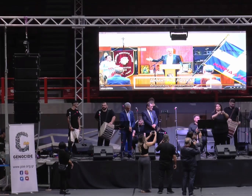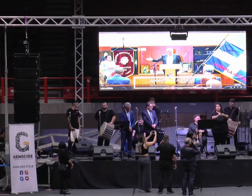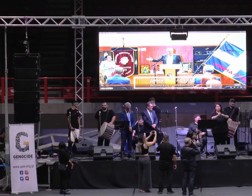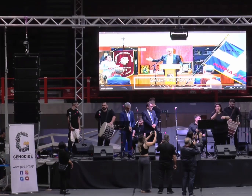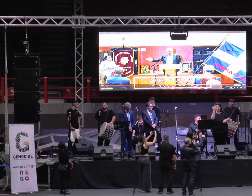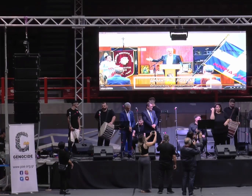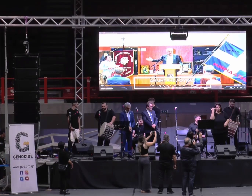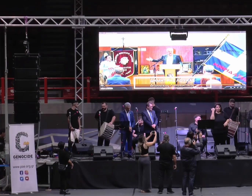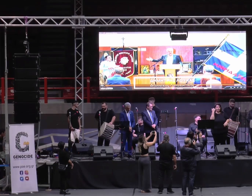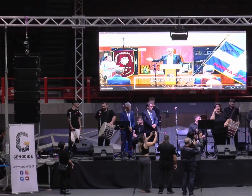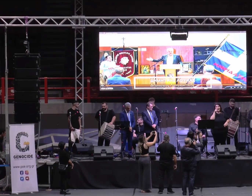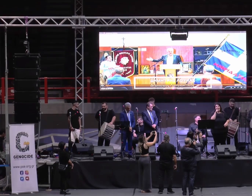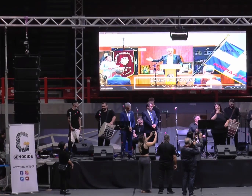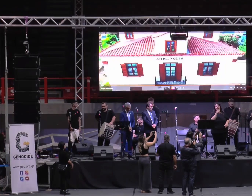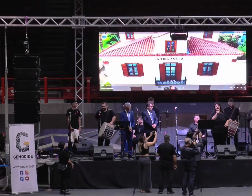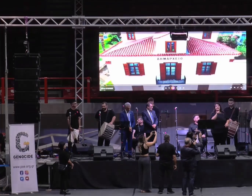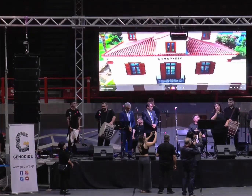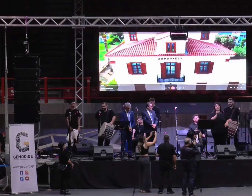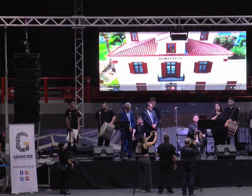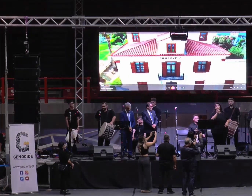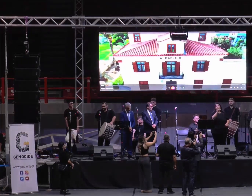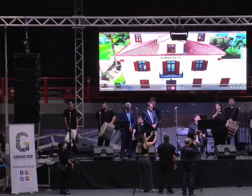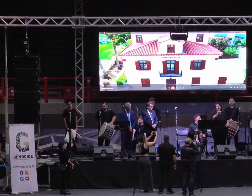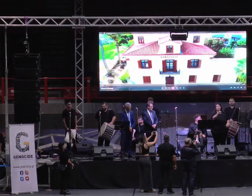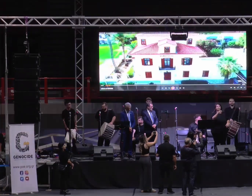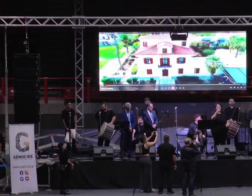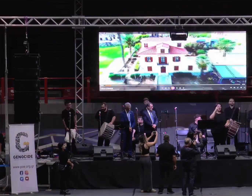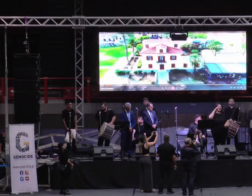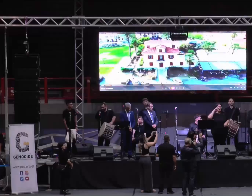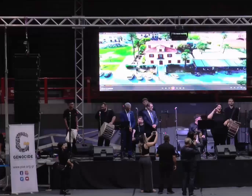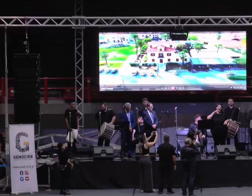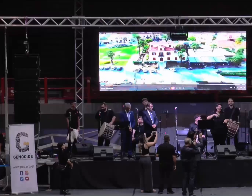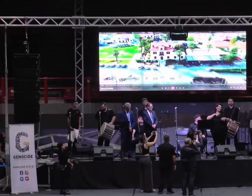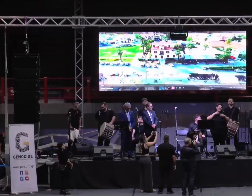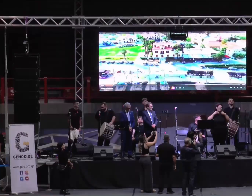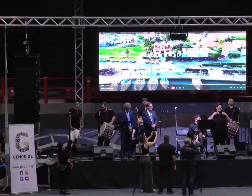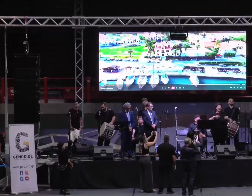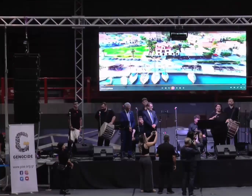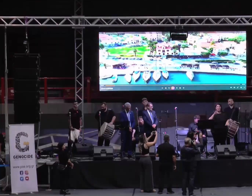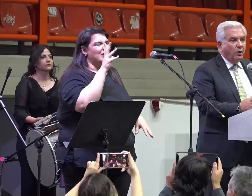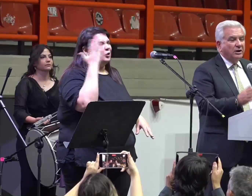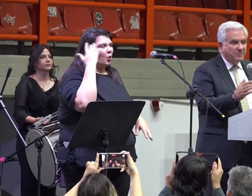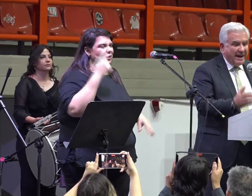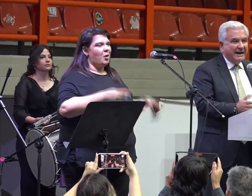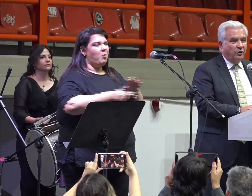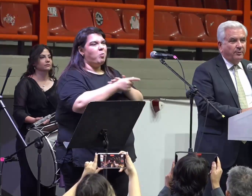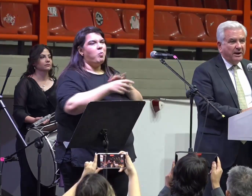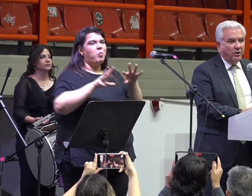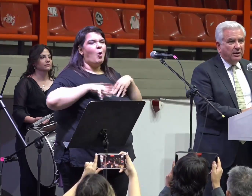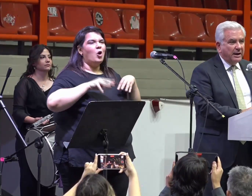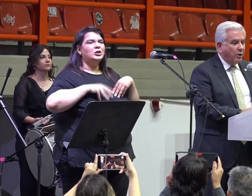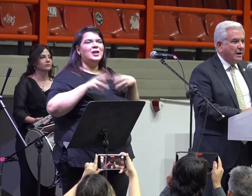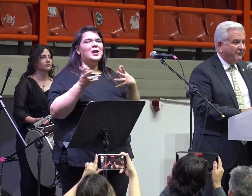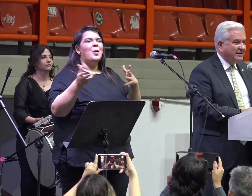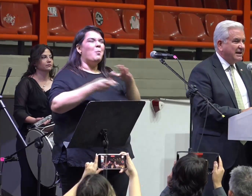έγινε ο τόπος της απάνθρωπης παραμονής των ποντίων προσφύγων, ορισμένοι εκ των